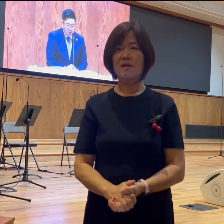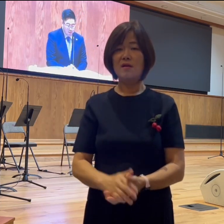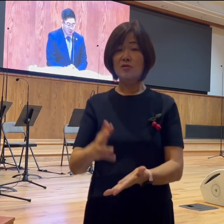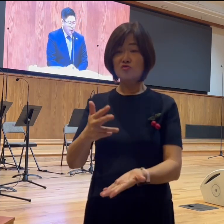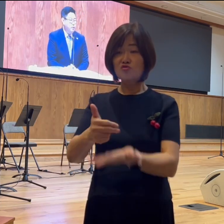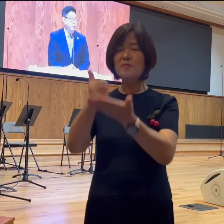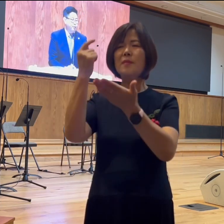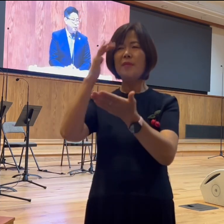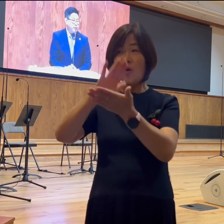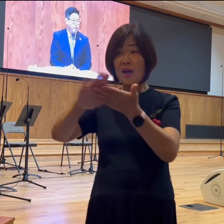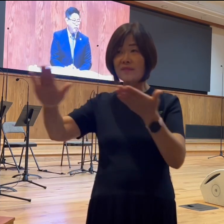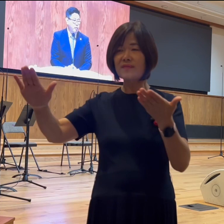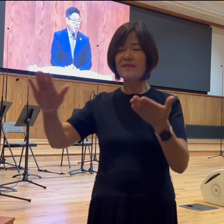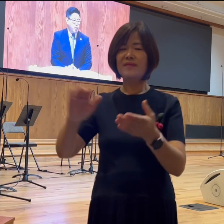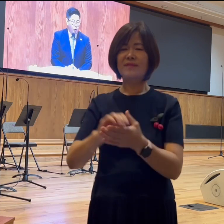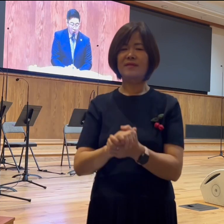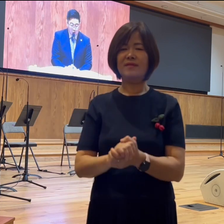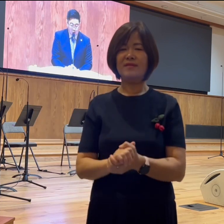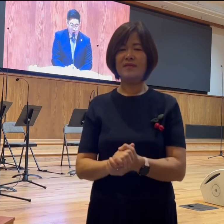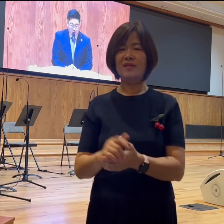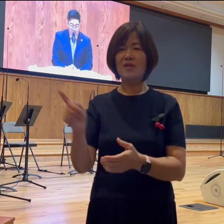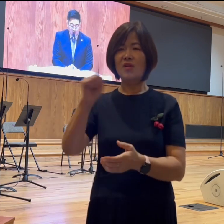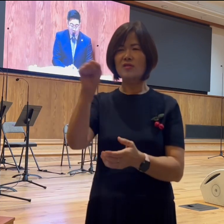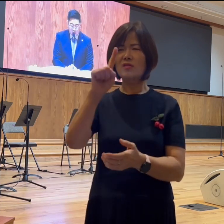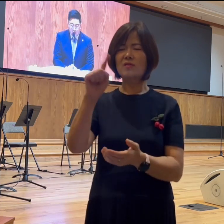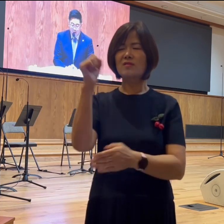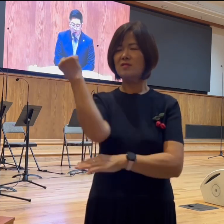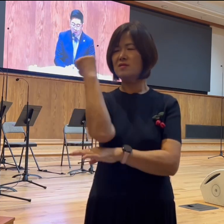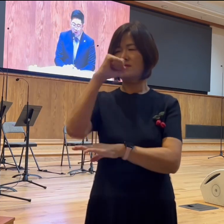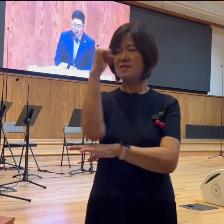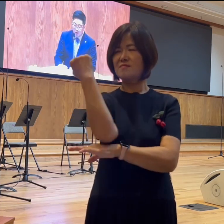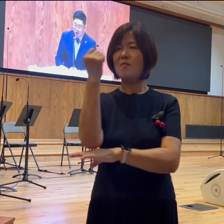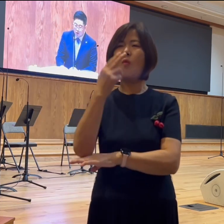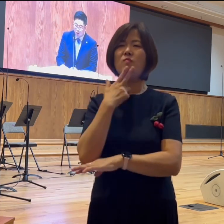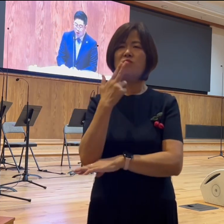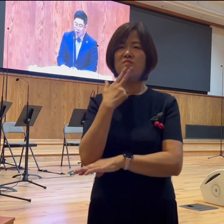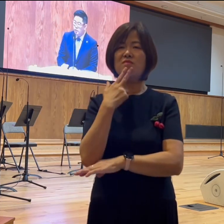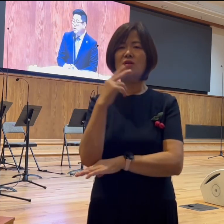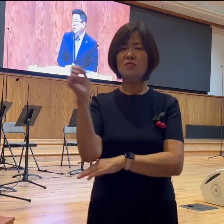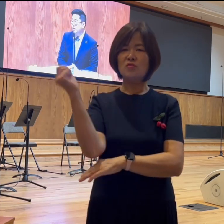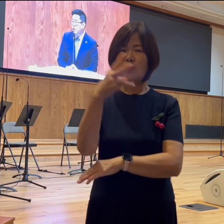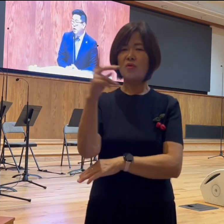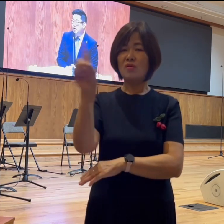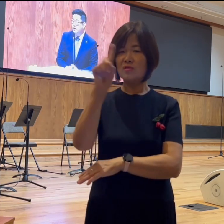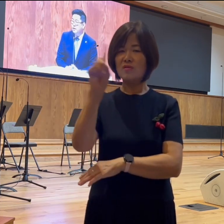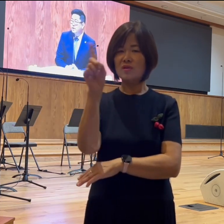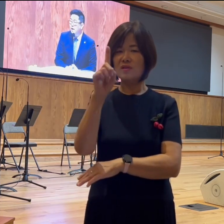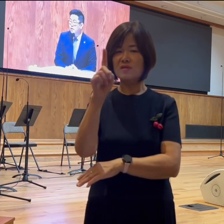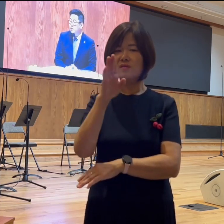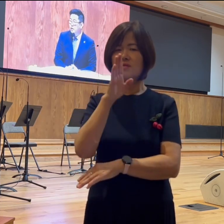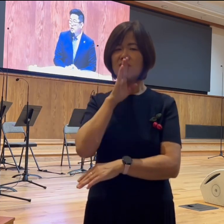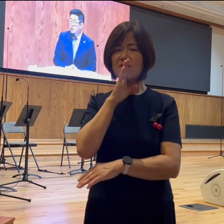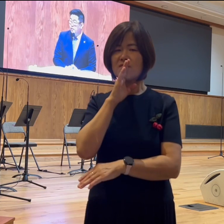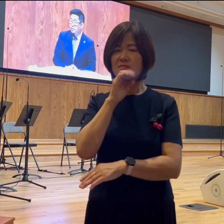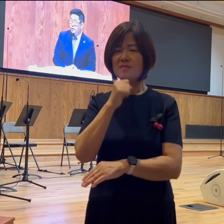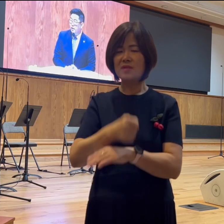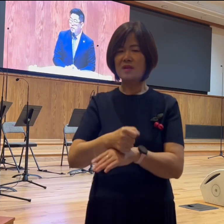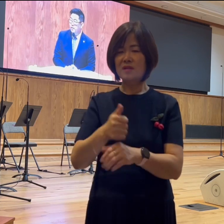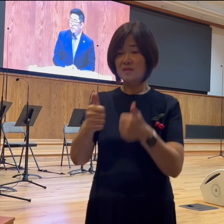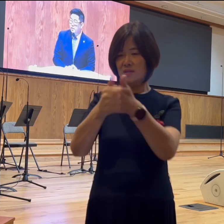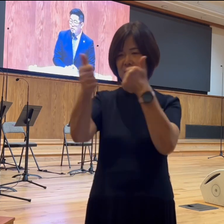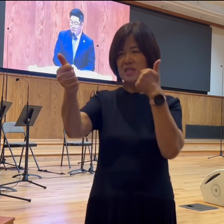주님의 평안은 어떤 것에도 흔들리지 않으며 또 어떤 것에도 지지 않을 수 있는